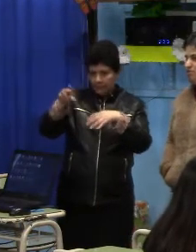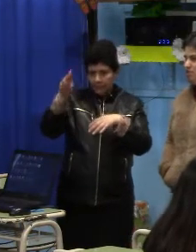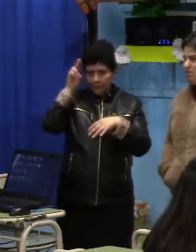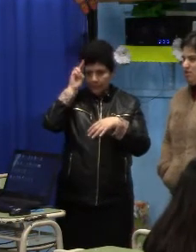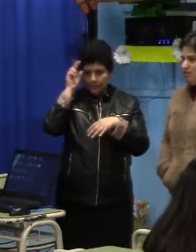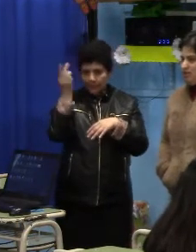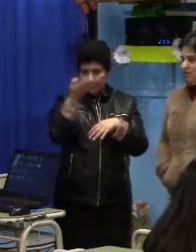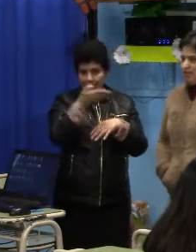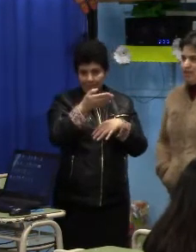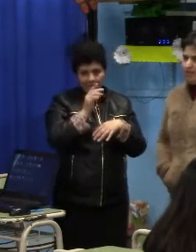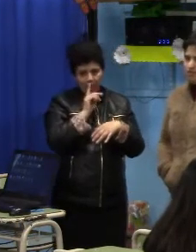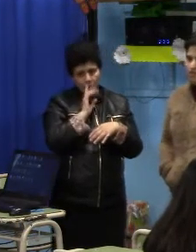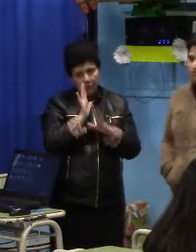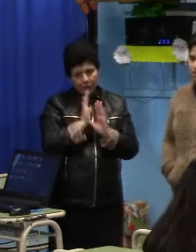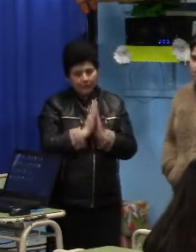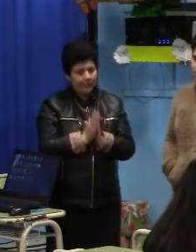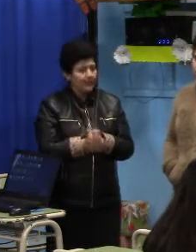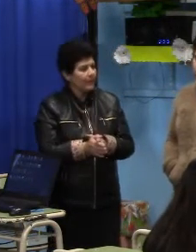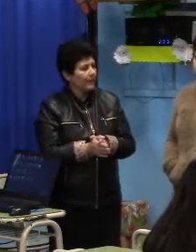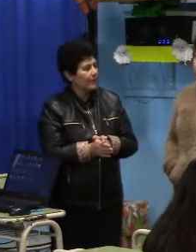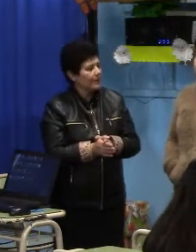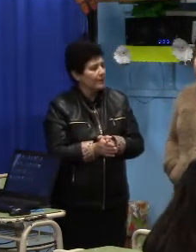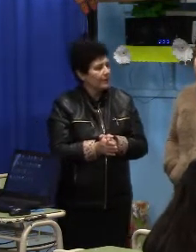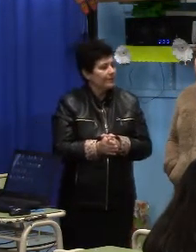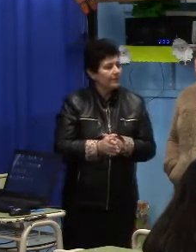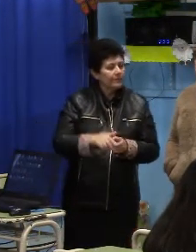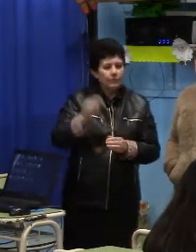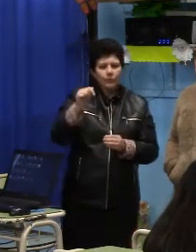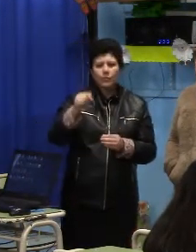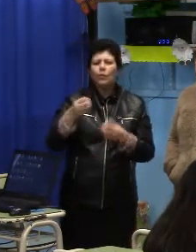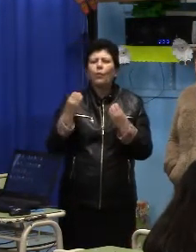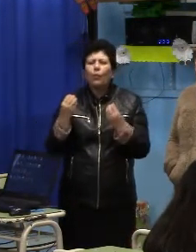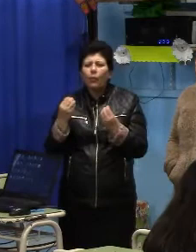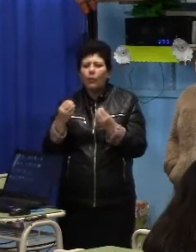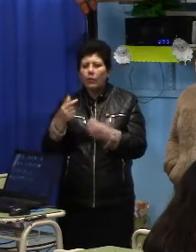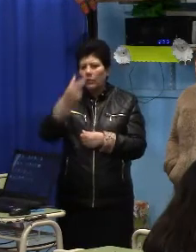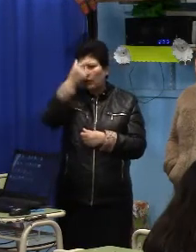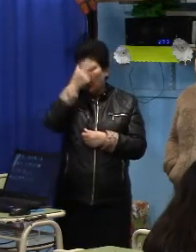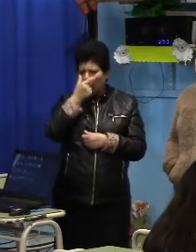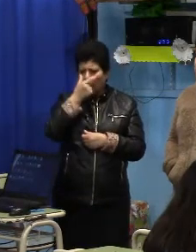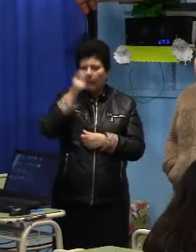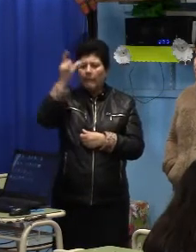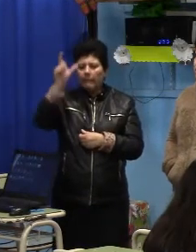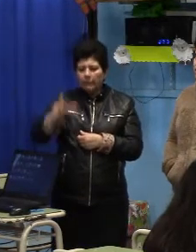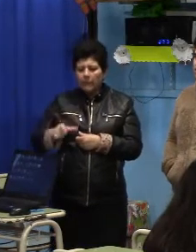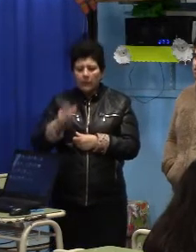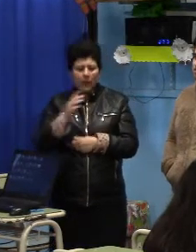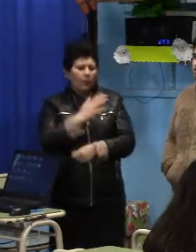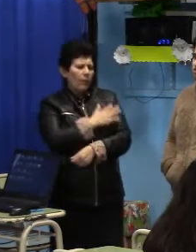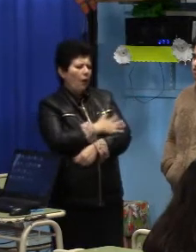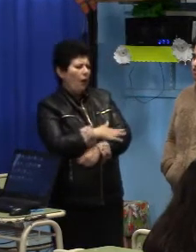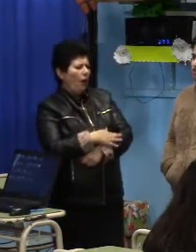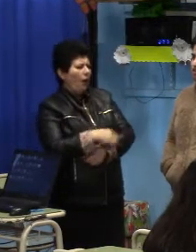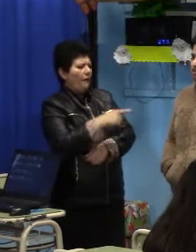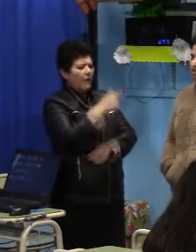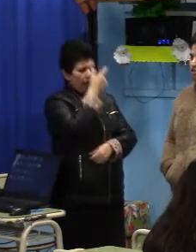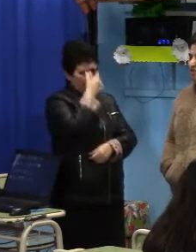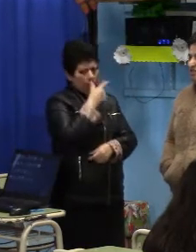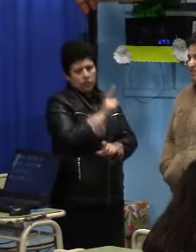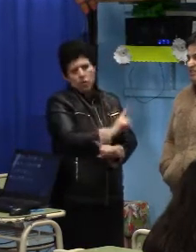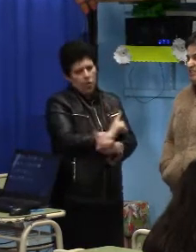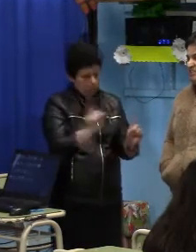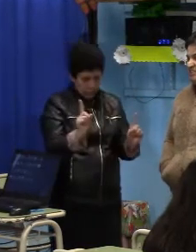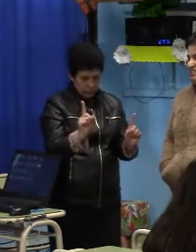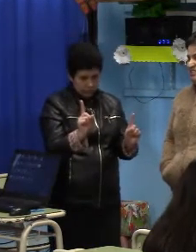muchísimo. El aceptarte, no tratarte como ciega. Yo para mi iglesia de Joffre,